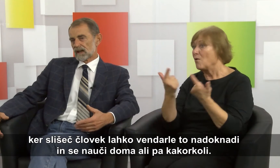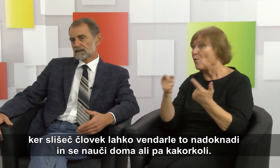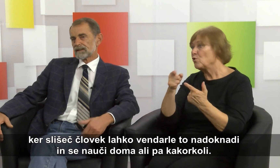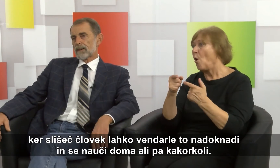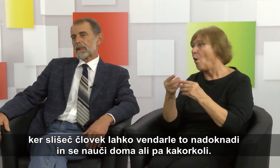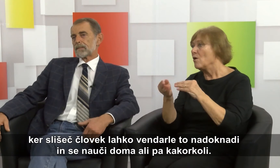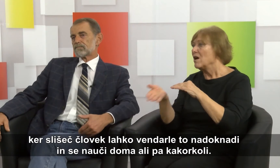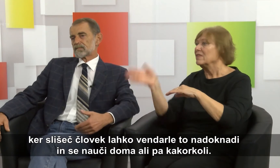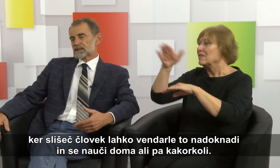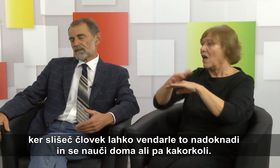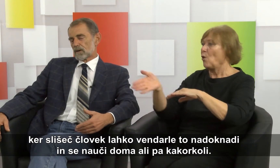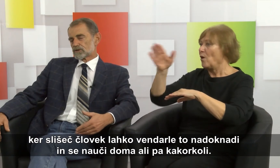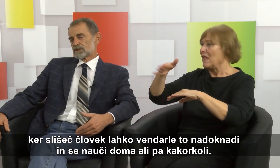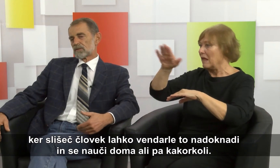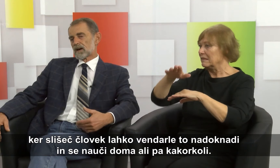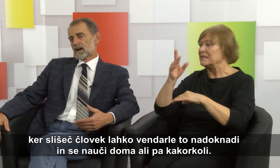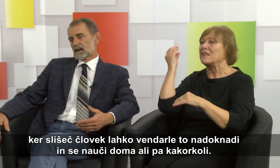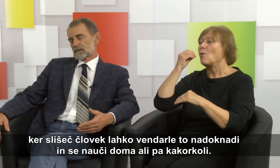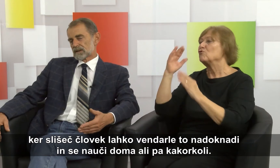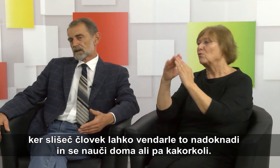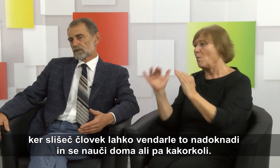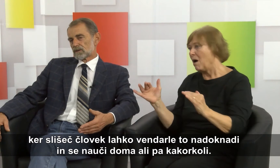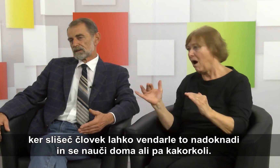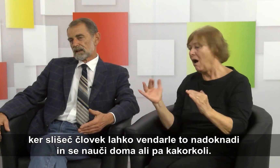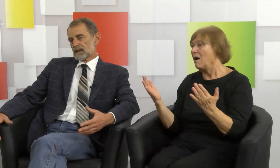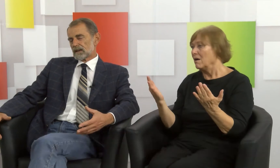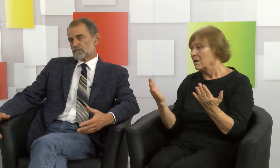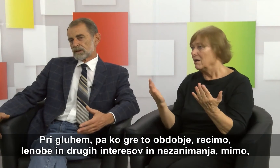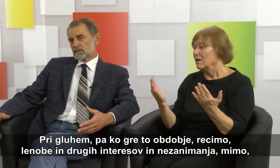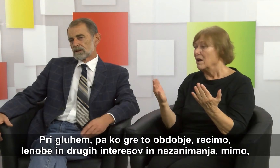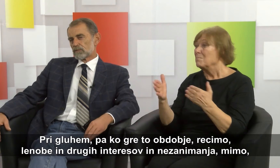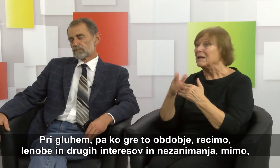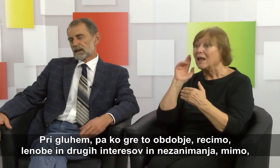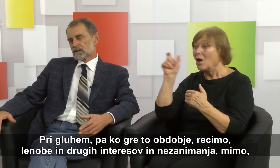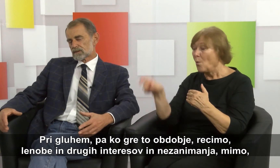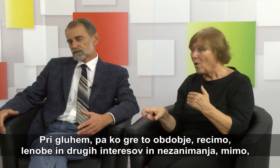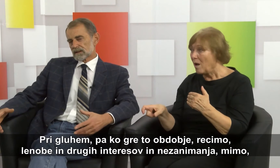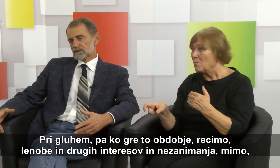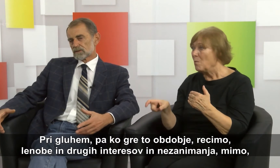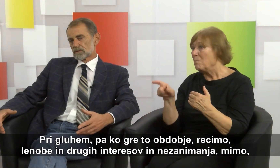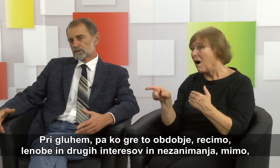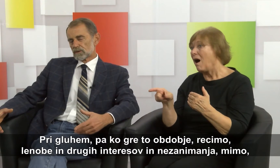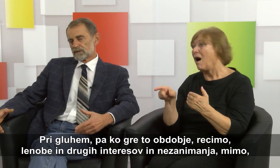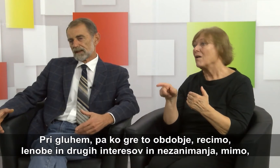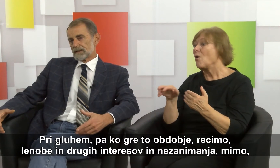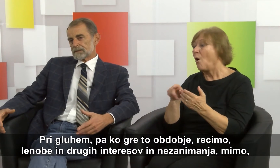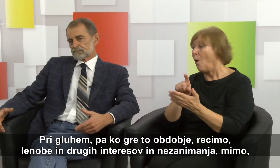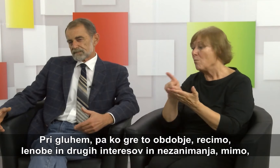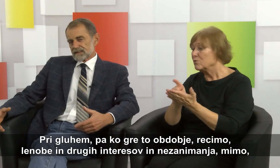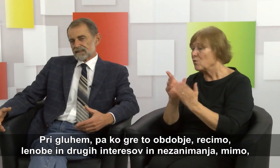nadoknadi, se nauči doma ali pa kakorkoli. Pri gluhemu pa, ko gre to obdobje